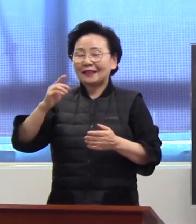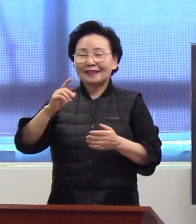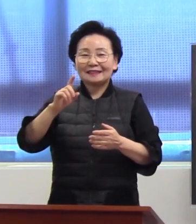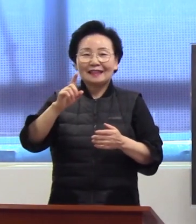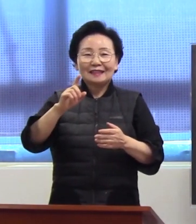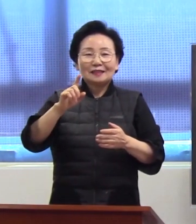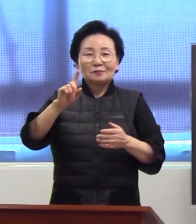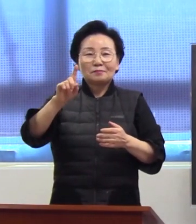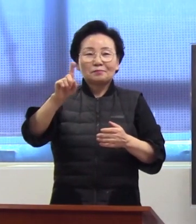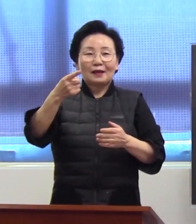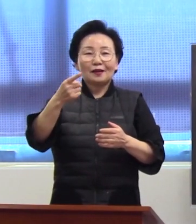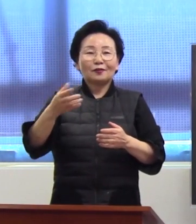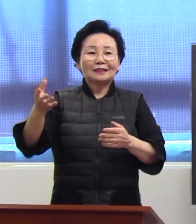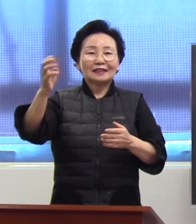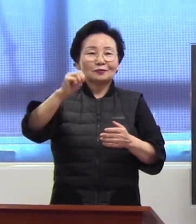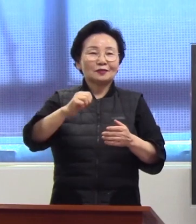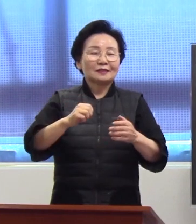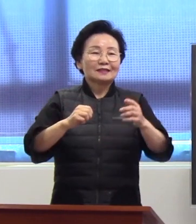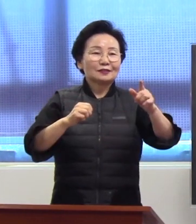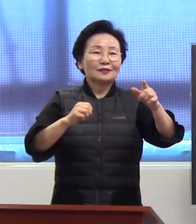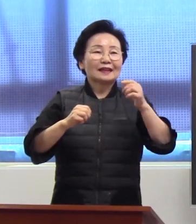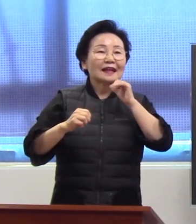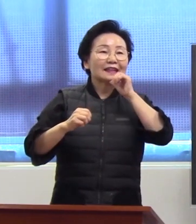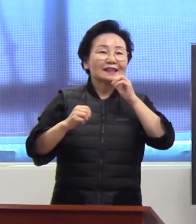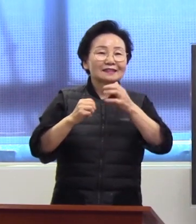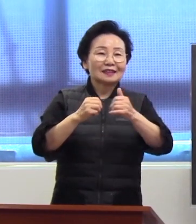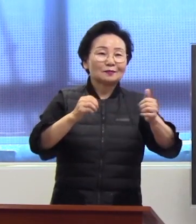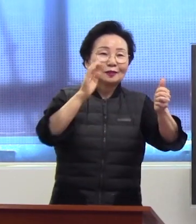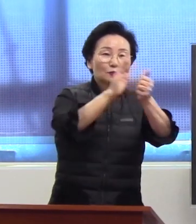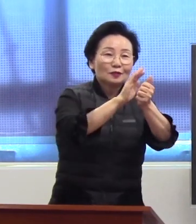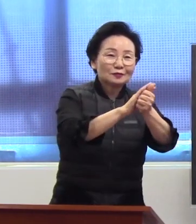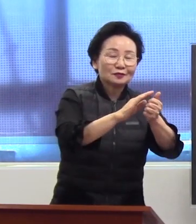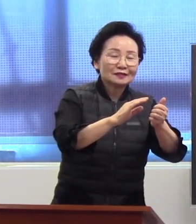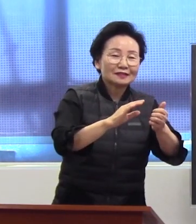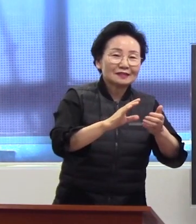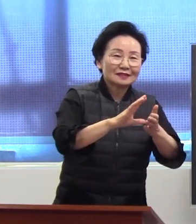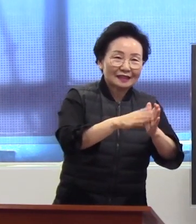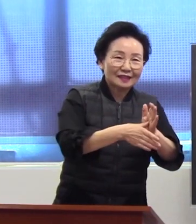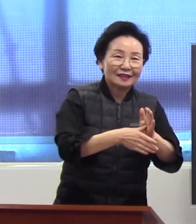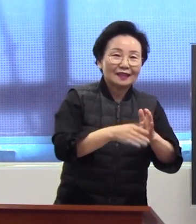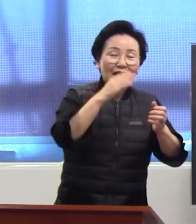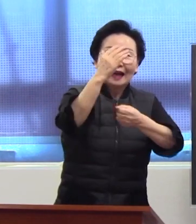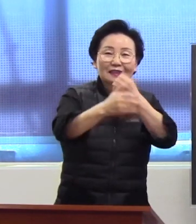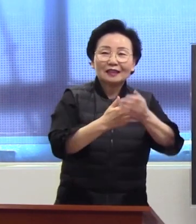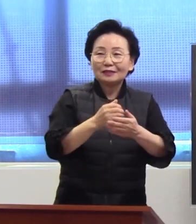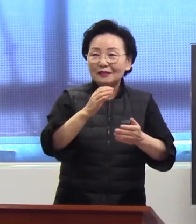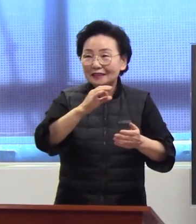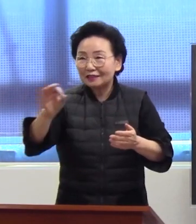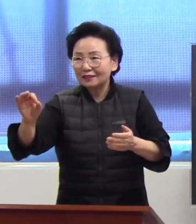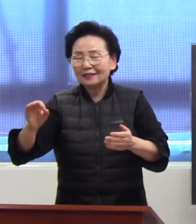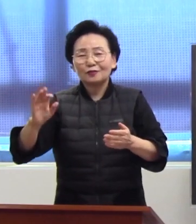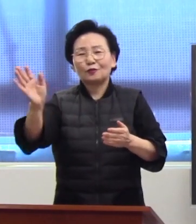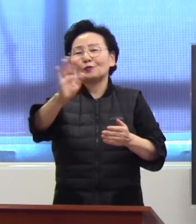말한 100억이라도 저 가난한 사람 도와줬을 때 하나님이 인정?